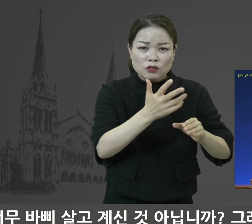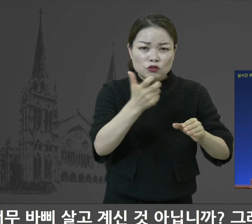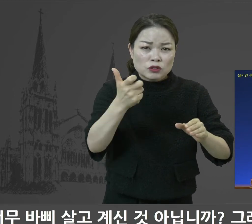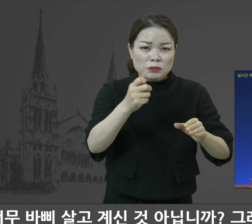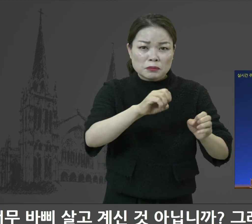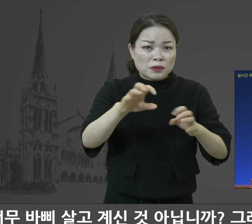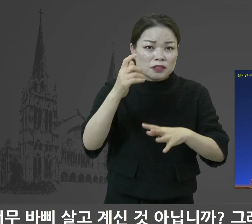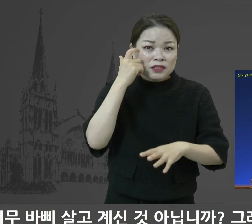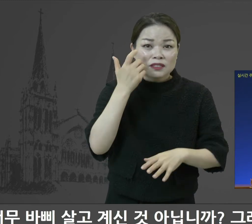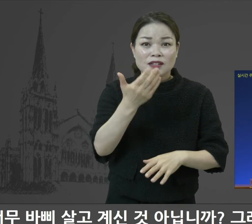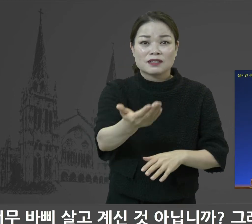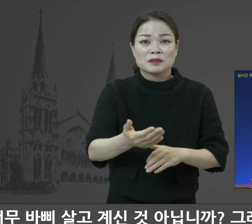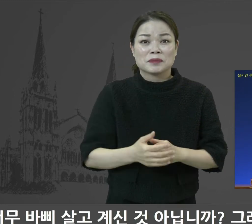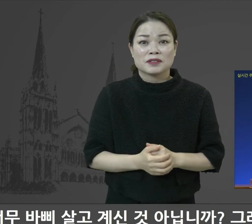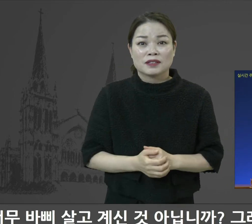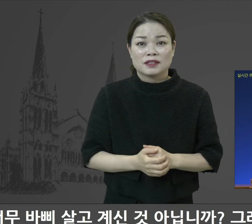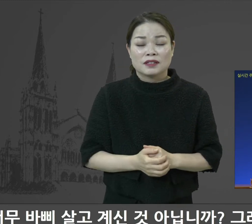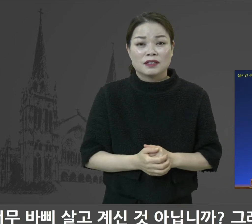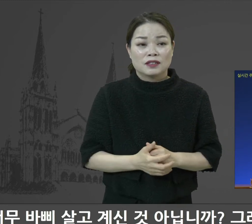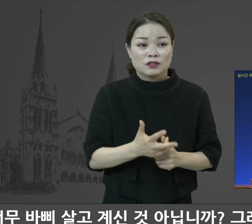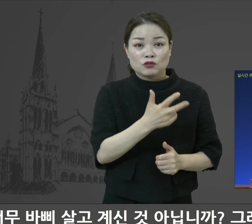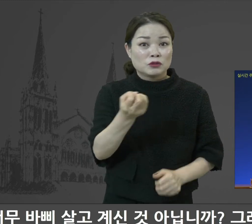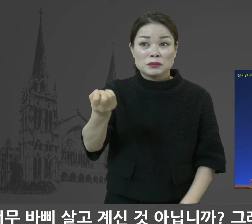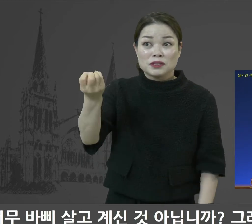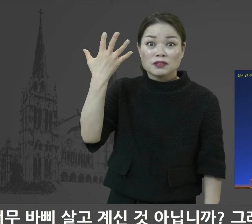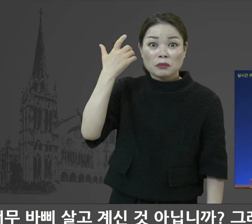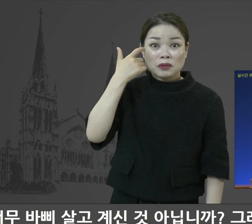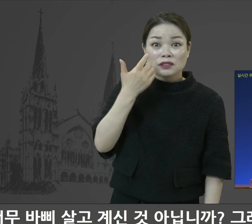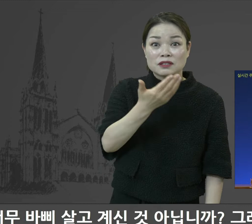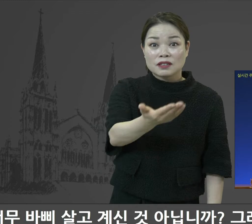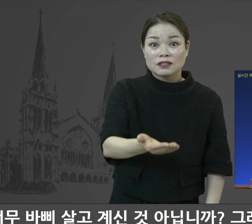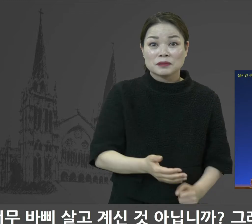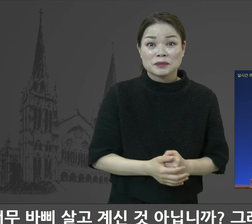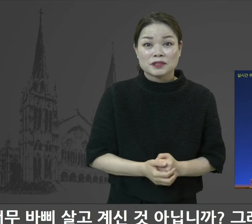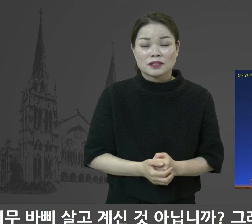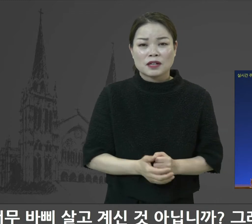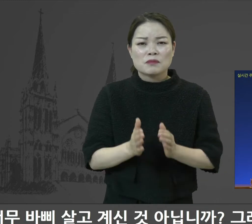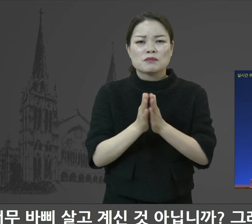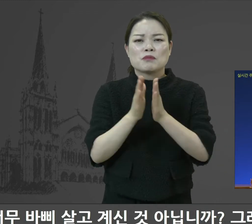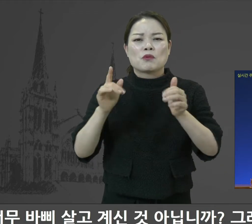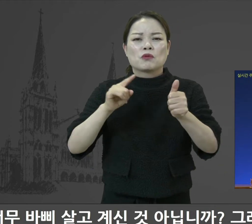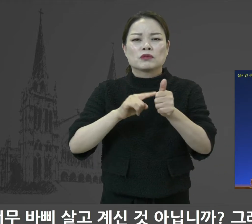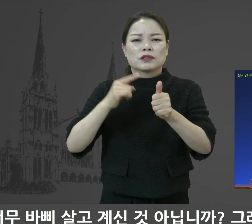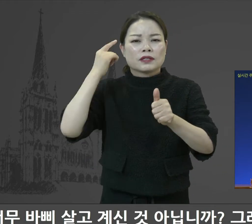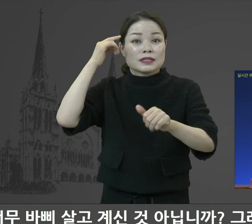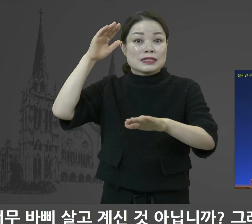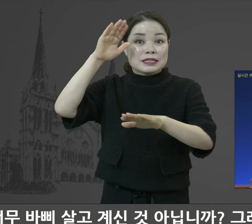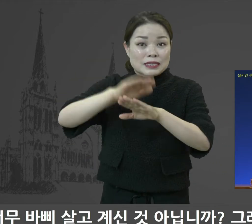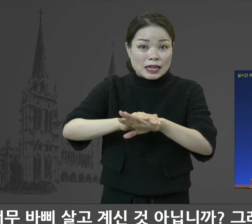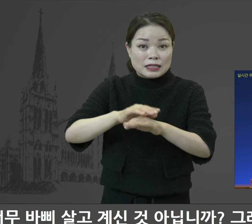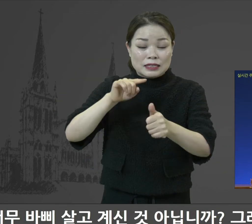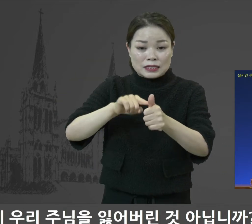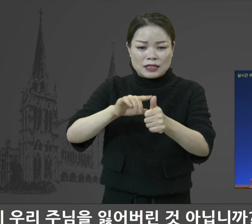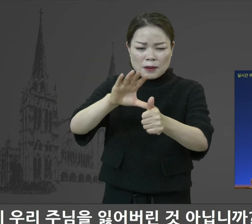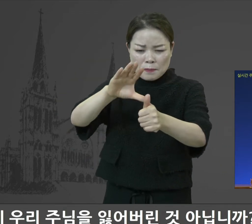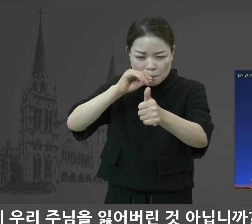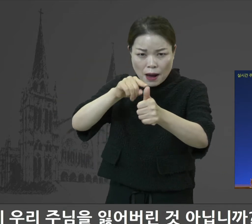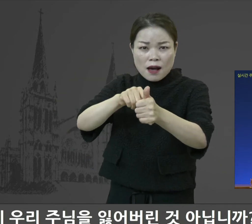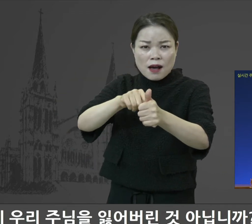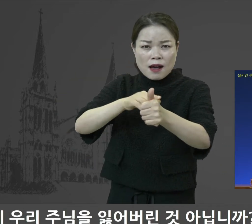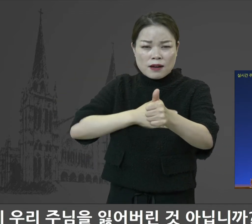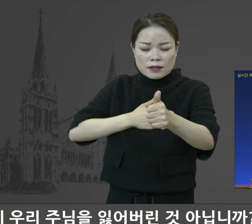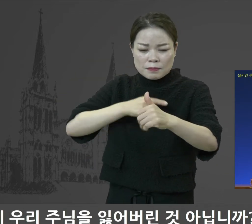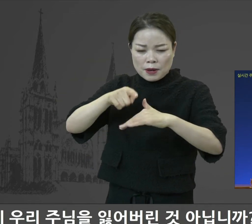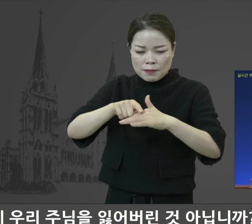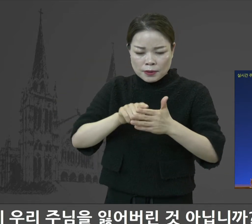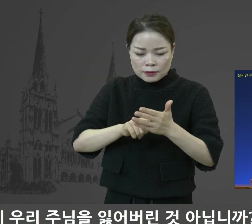아닙니까? 우리 주님 잊어버린 거 아닙니까? 모세의 지혜를 꼭 이 시간 마음속에